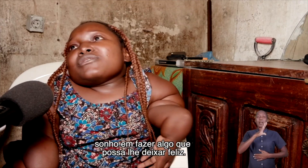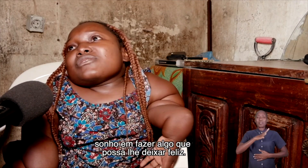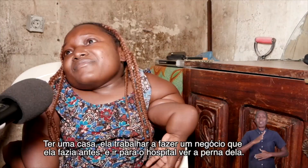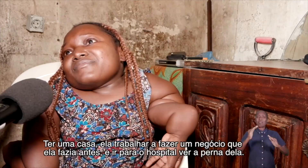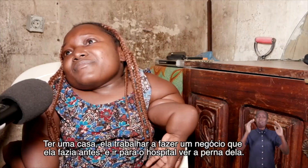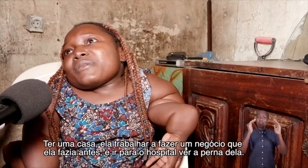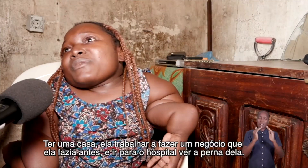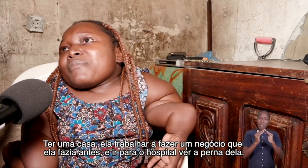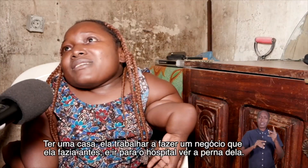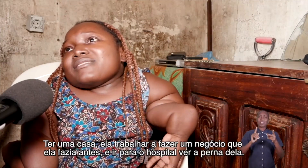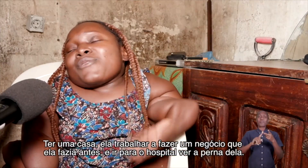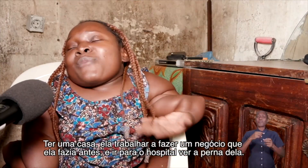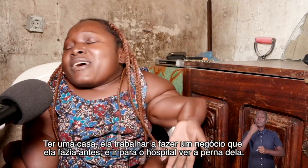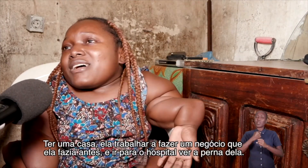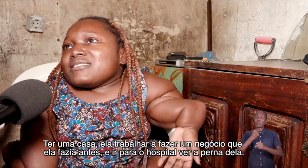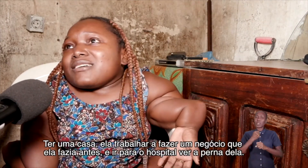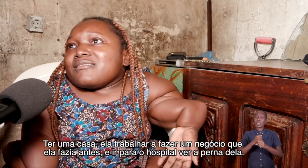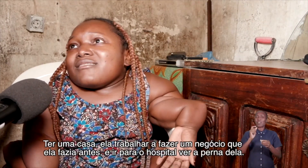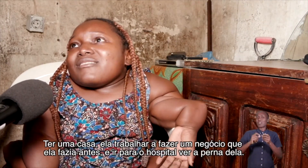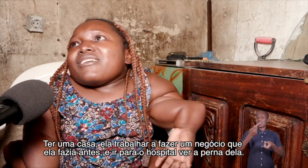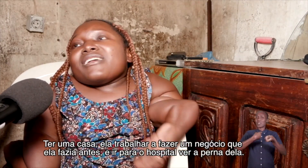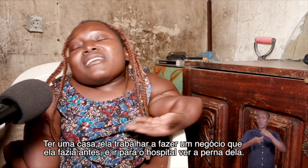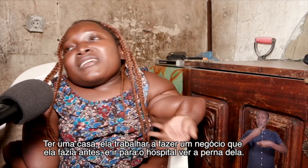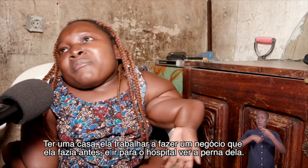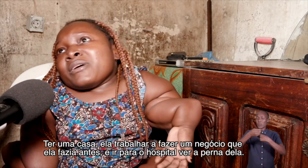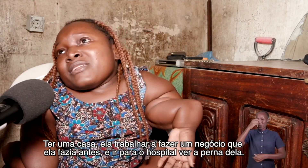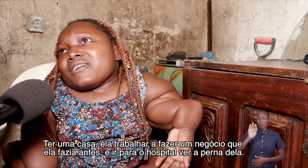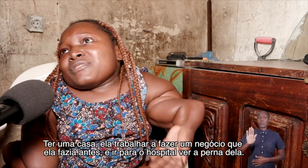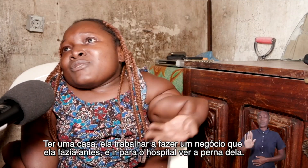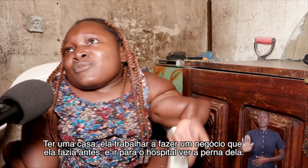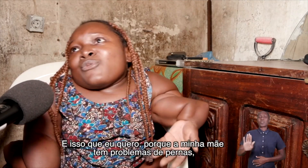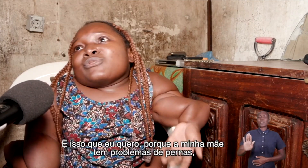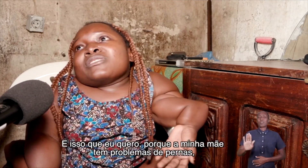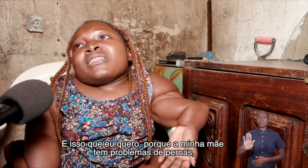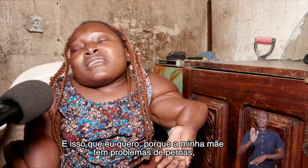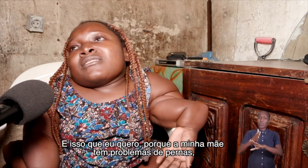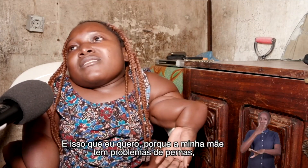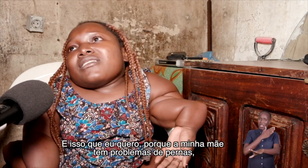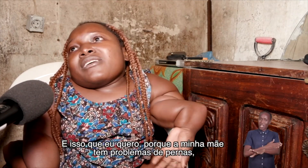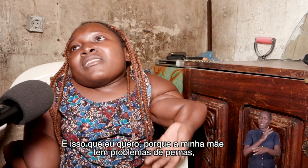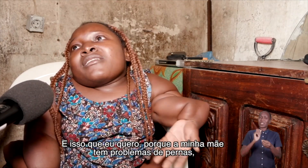Minha mãe tirou uma casa, ela trabalhar, fazer um loucozinho dela que ela